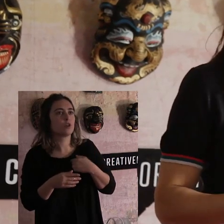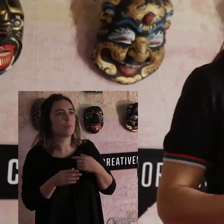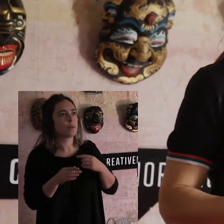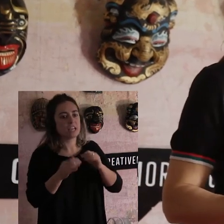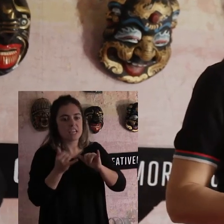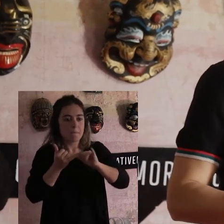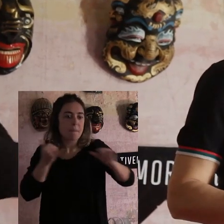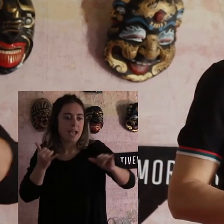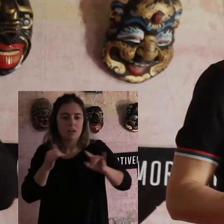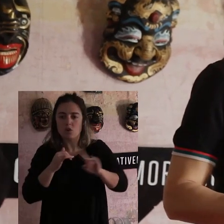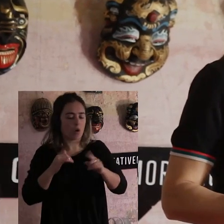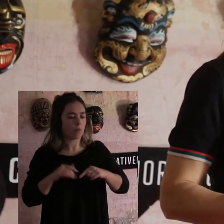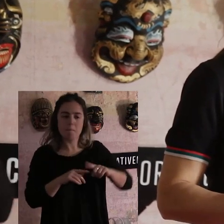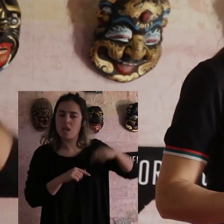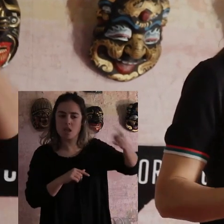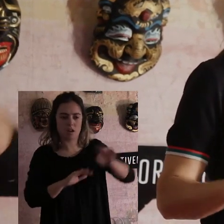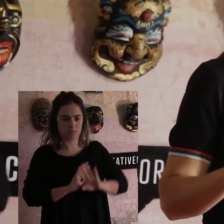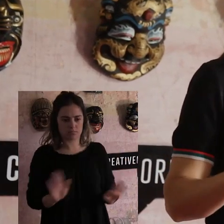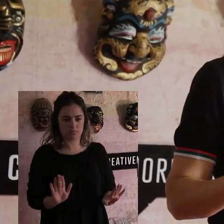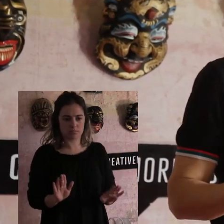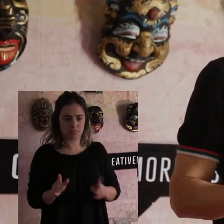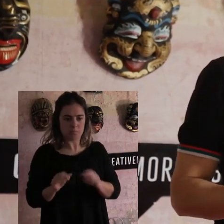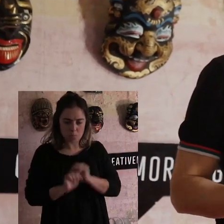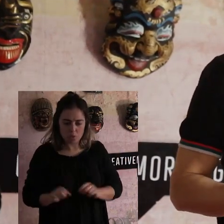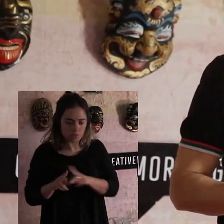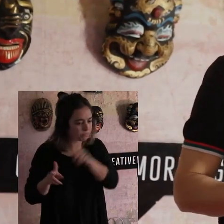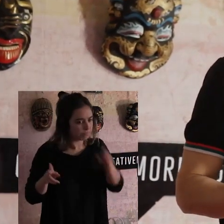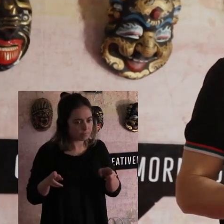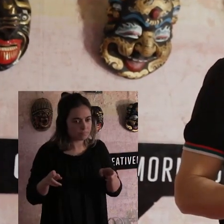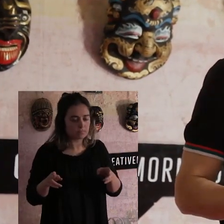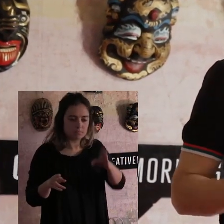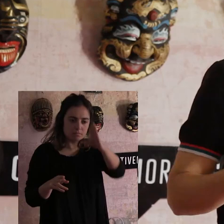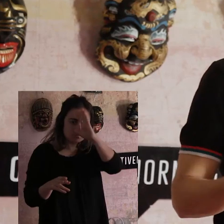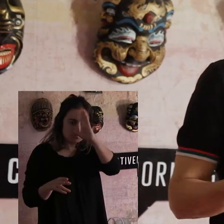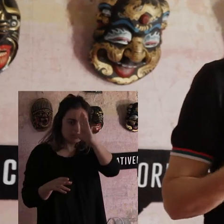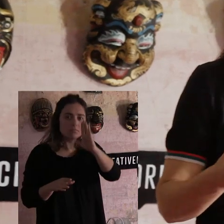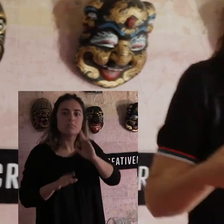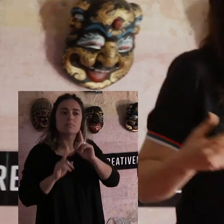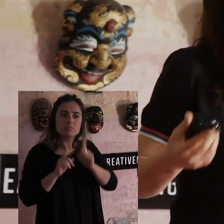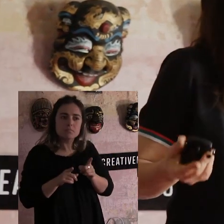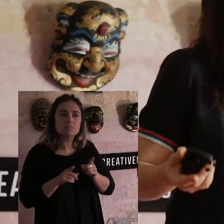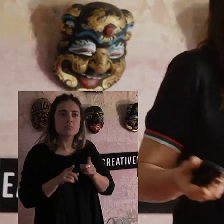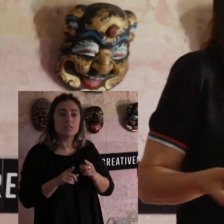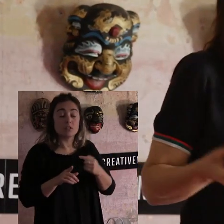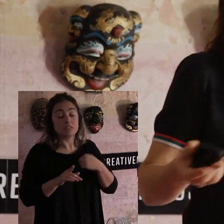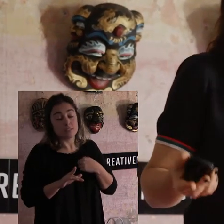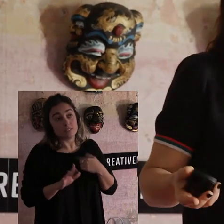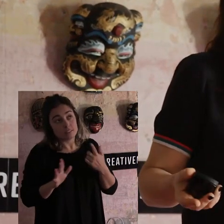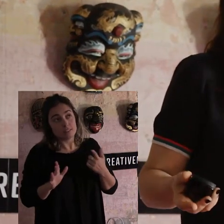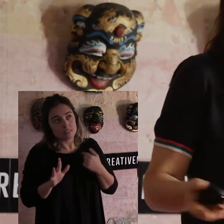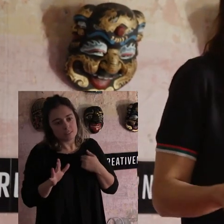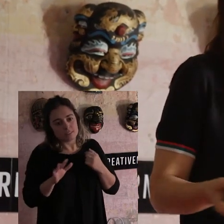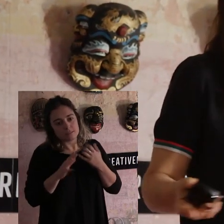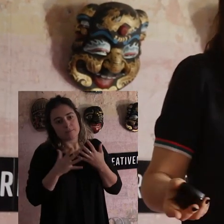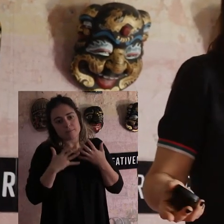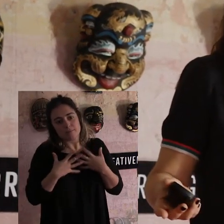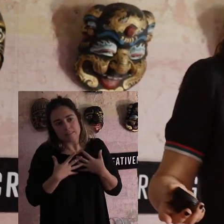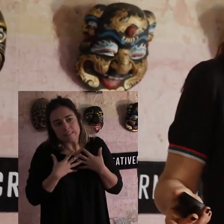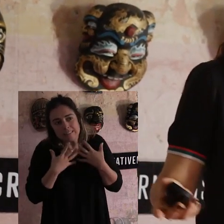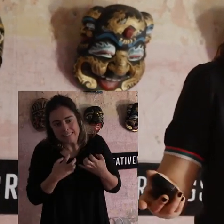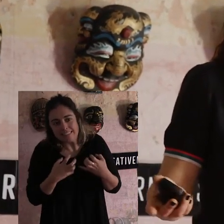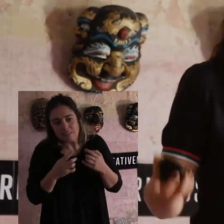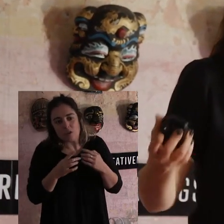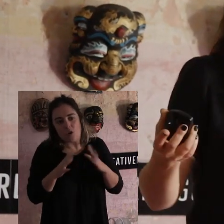No es ahora, mañana. O sea, como que aprendí o intento lo más que puedo, porque a